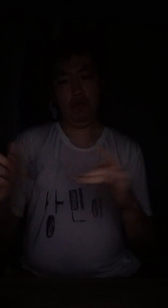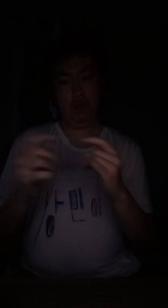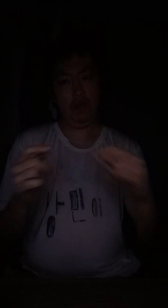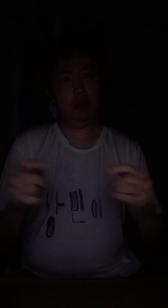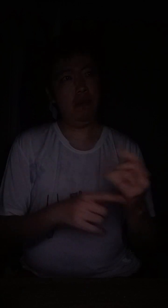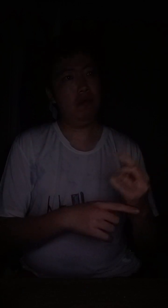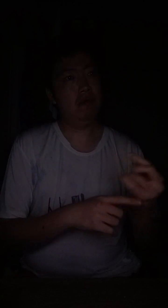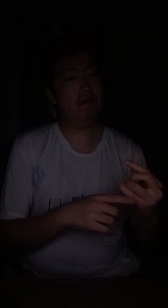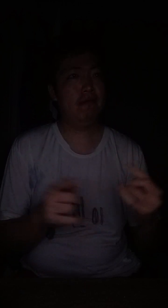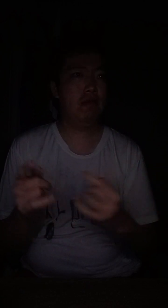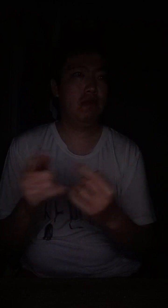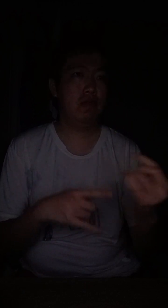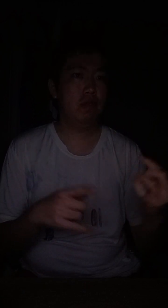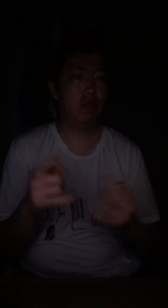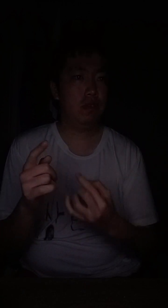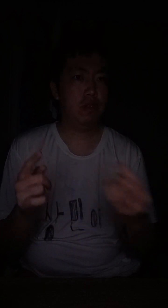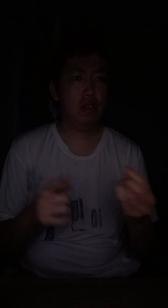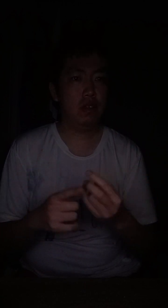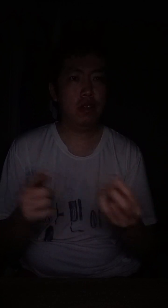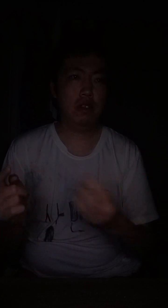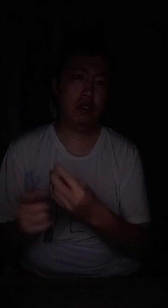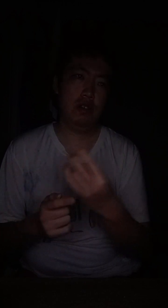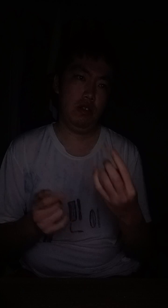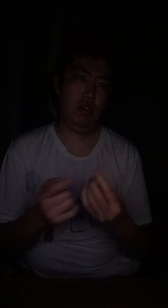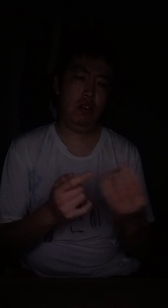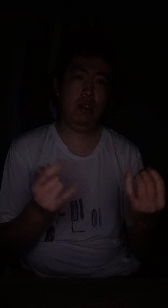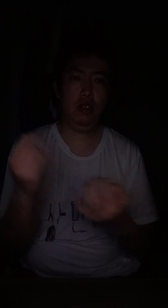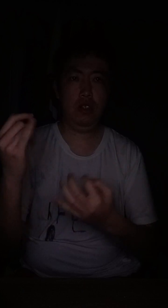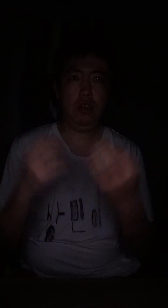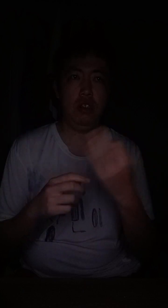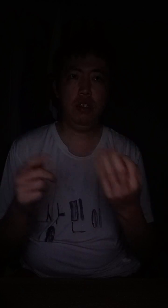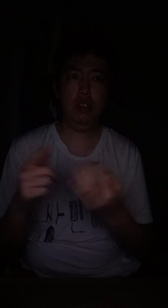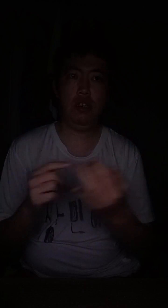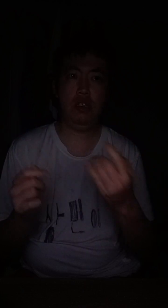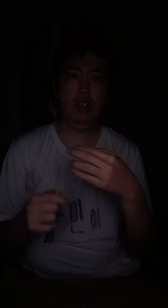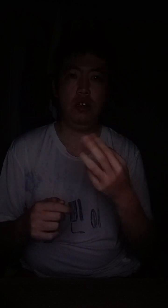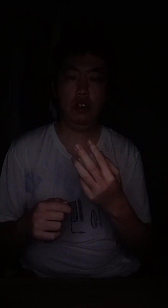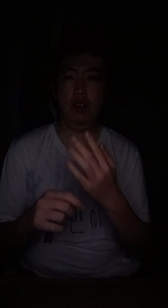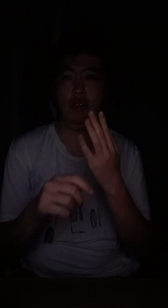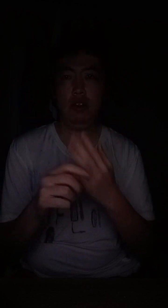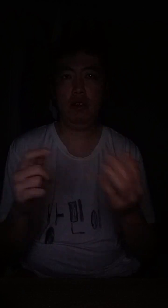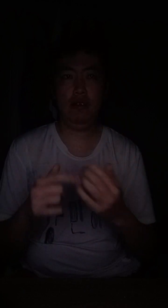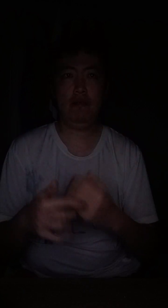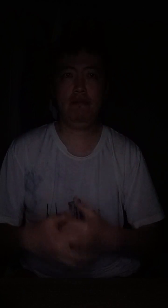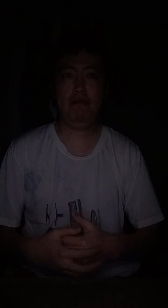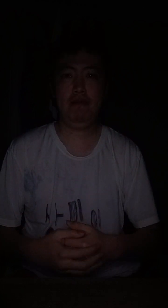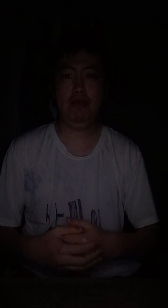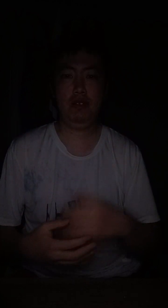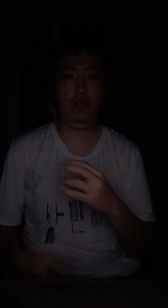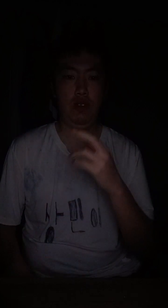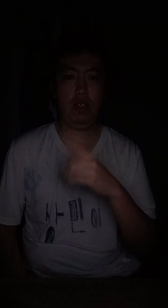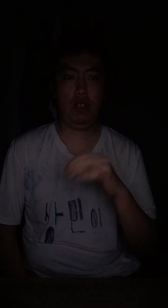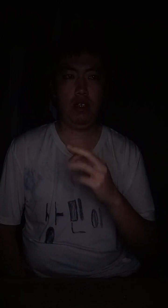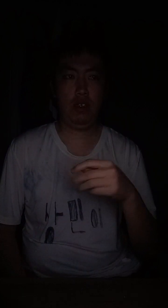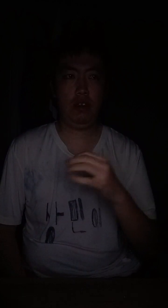절대 다수인 다른 불법 촬영 사건들은 무신경하고 더디게 처리돼 왔다고 여겨서입니다. 서버가 해외에 있다. 그래서